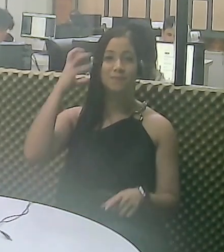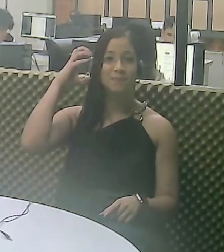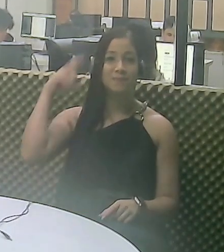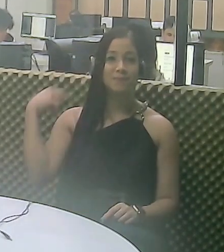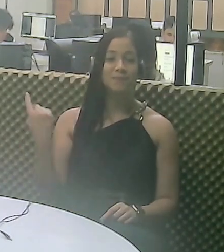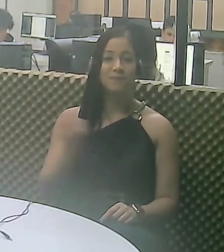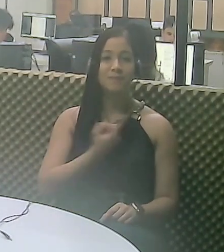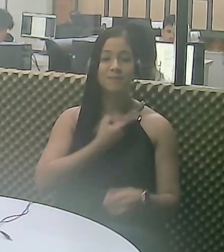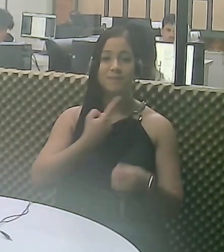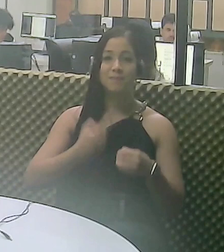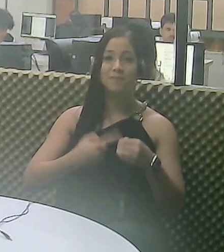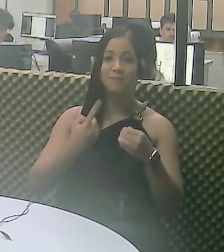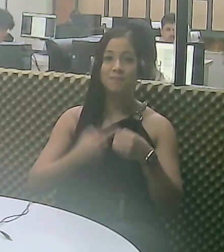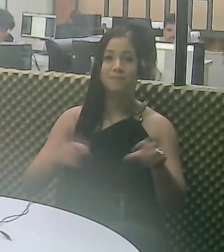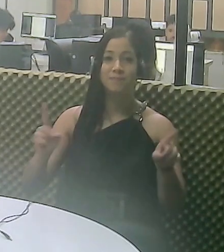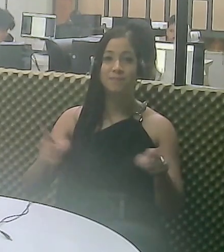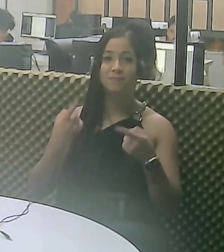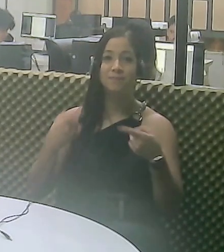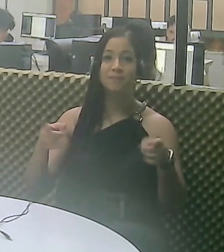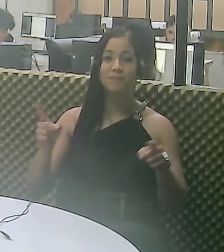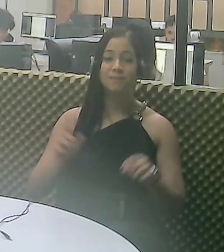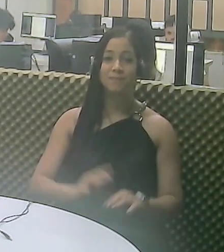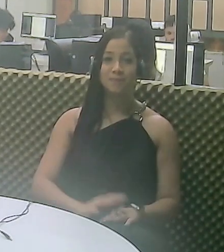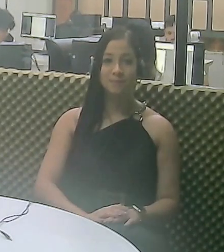Rádio Nossa Cidade.